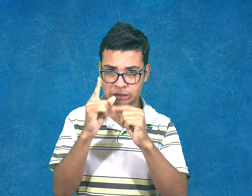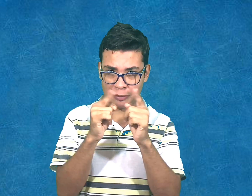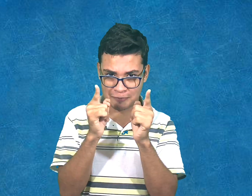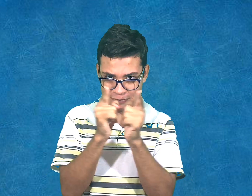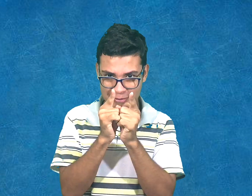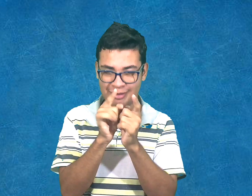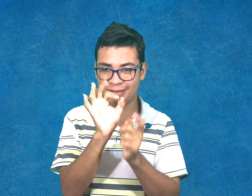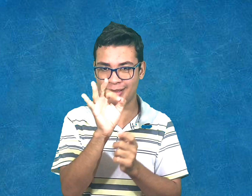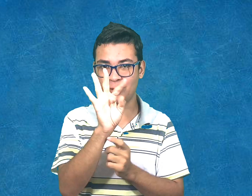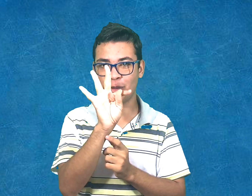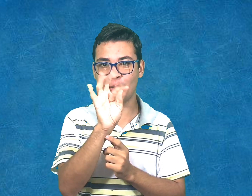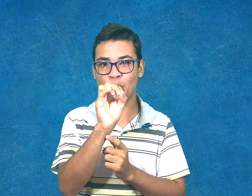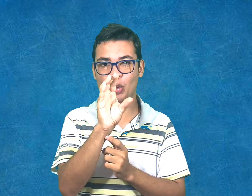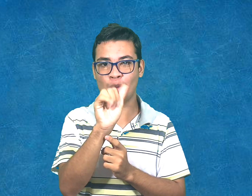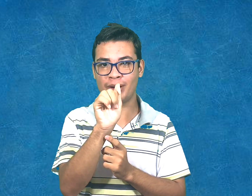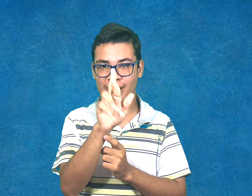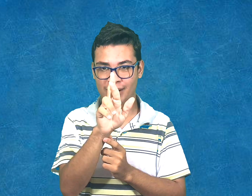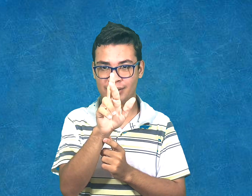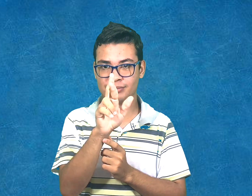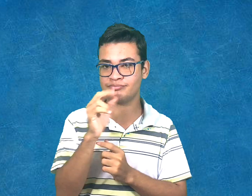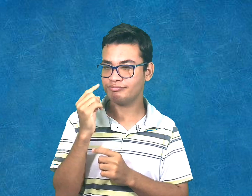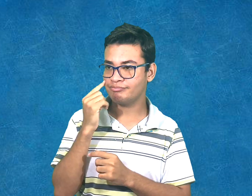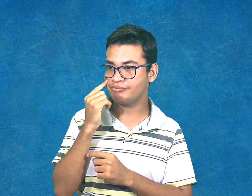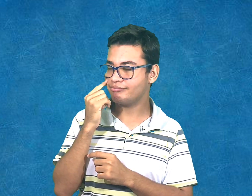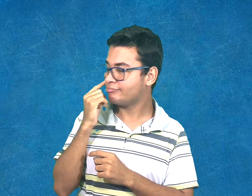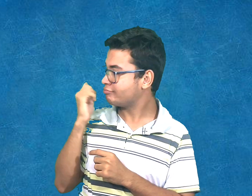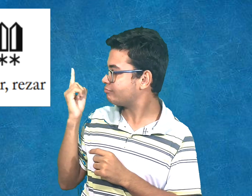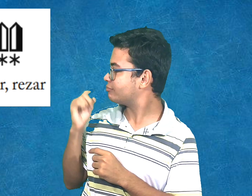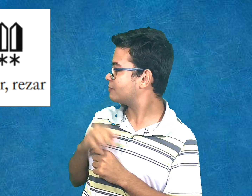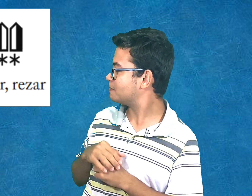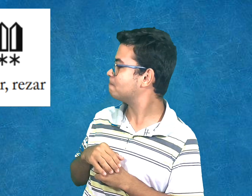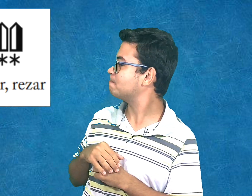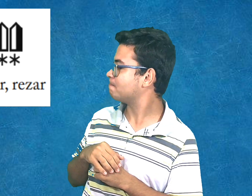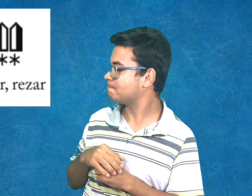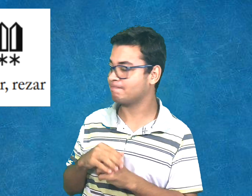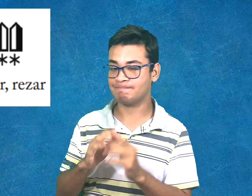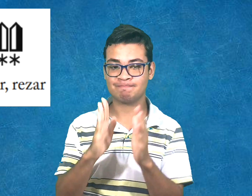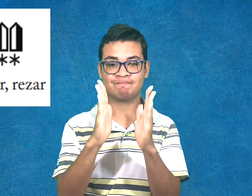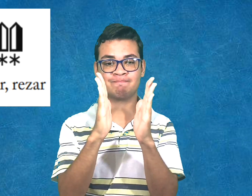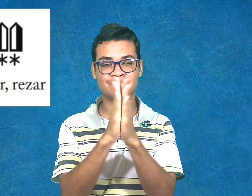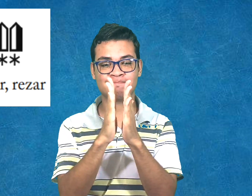Olha só. Orar, rezar. Fácil, né?